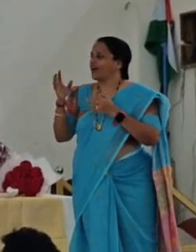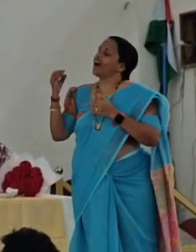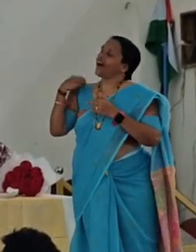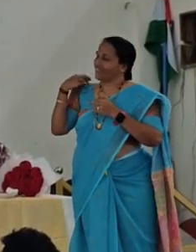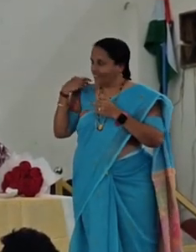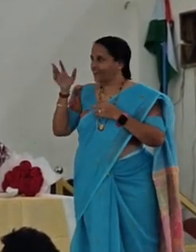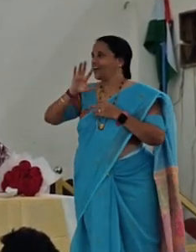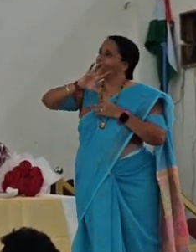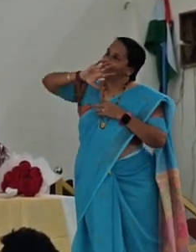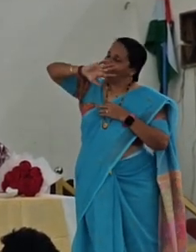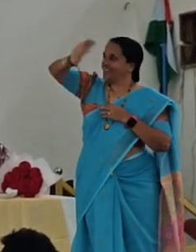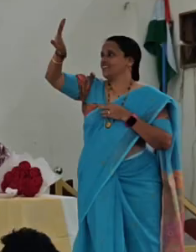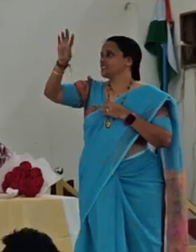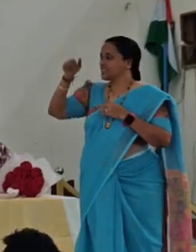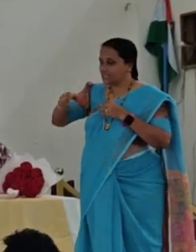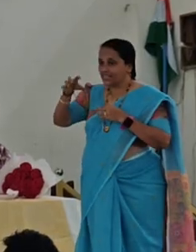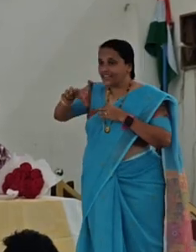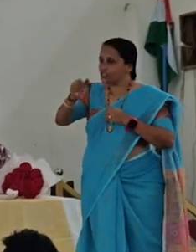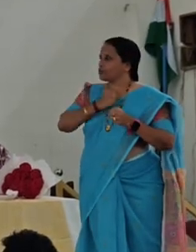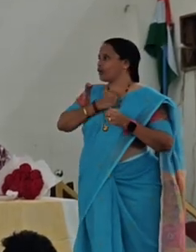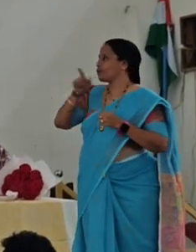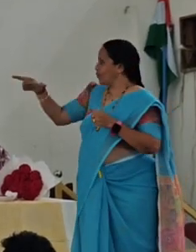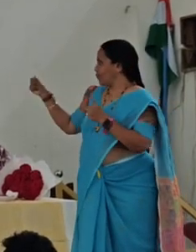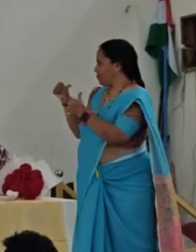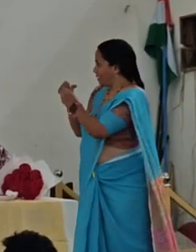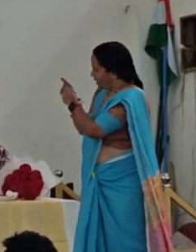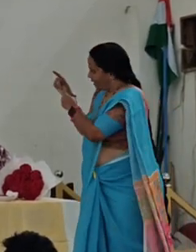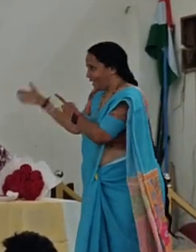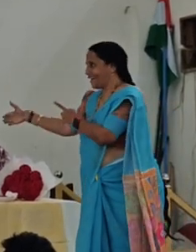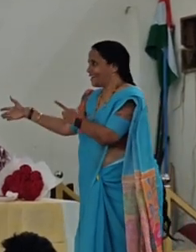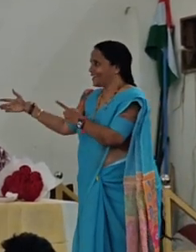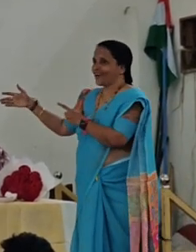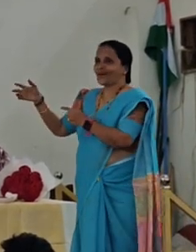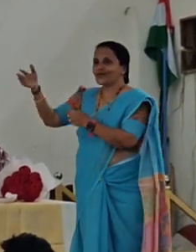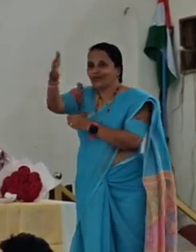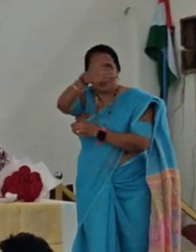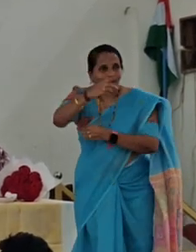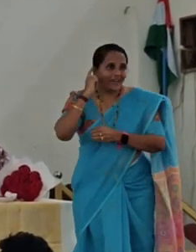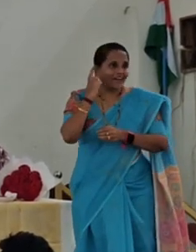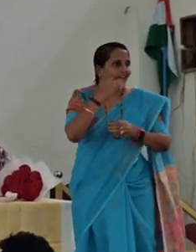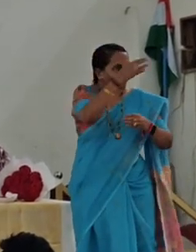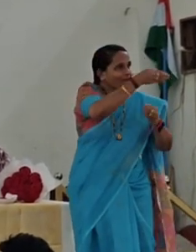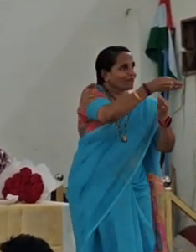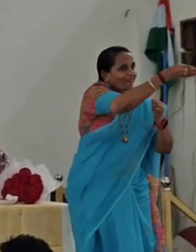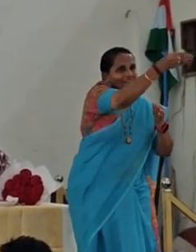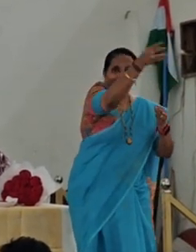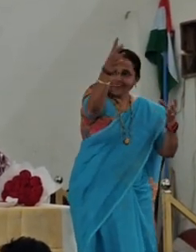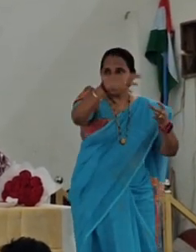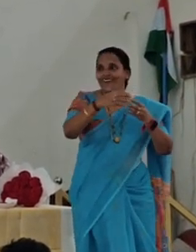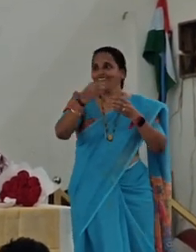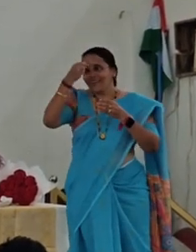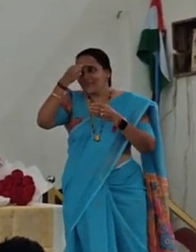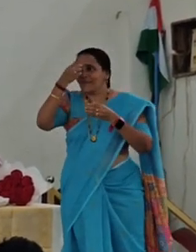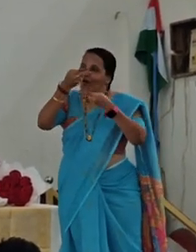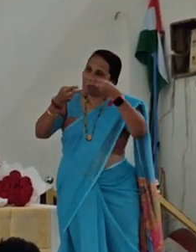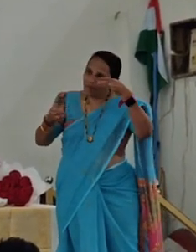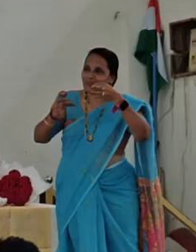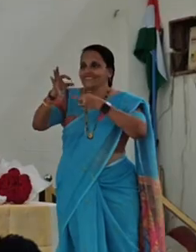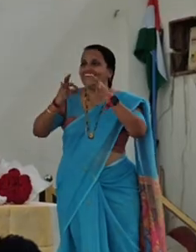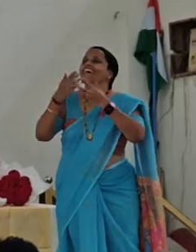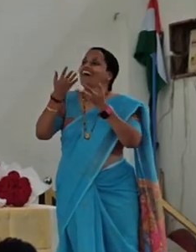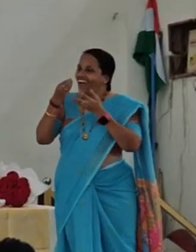అధికారులు హాజరై మీ సమస్యలు కూడా వాళ్ళకు అవగాహన కలిగే విధంగా ఉంటుంది. అలాగే మీ